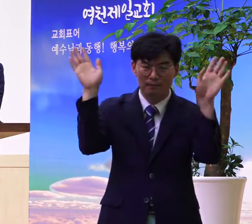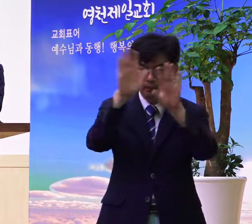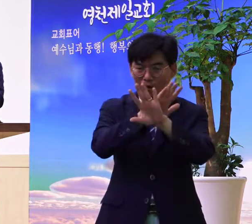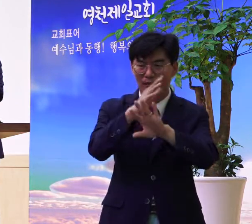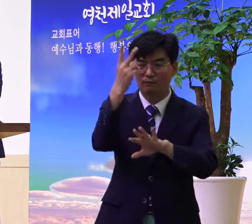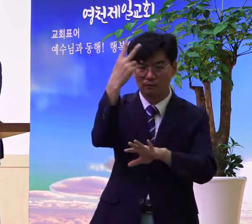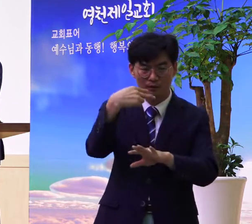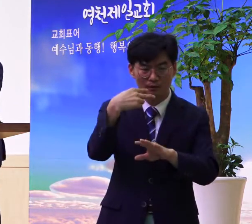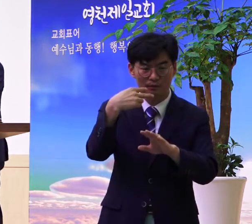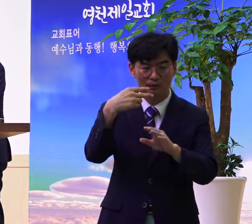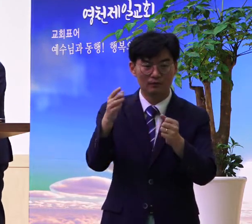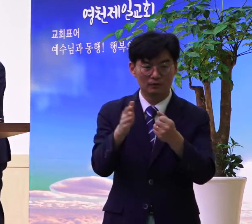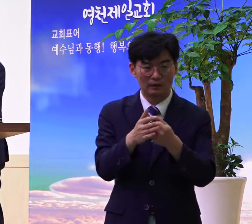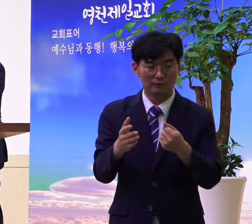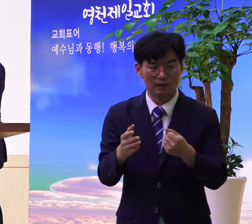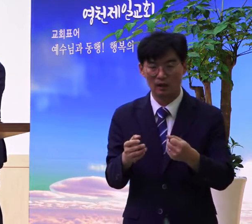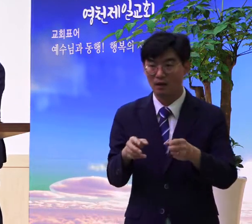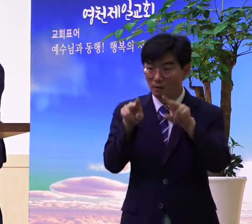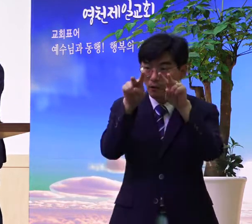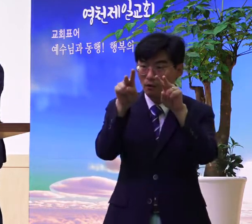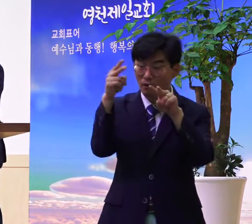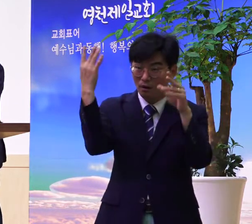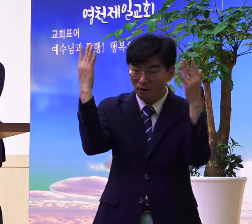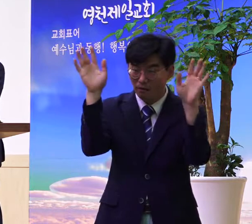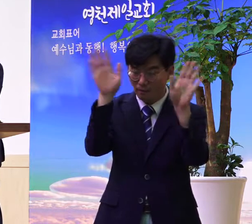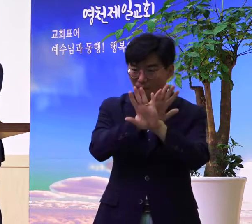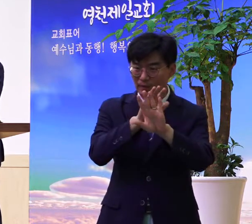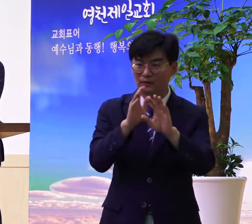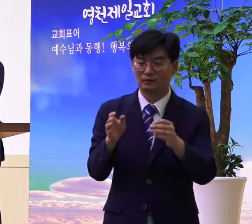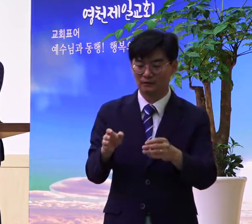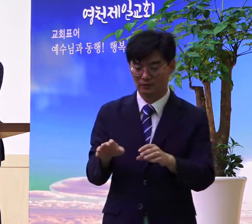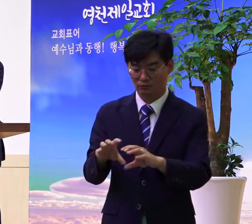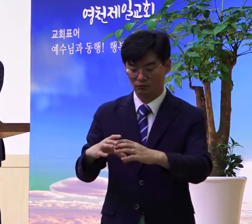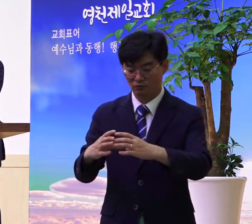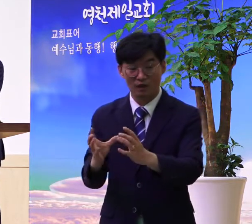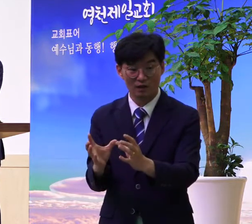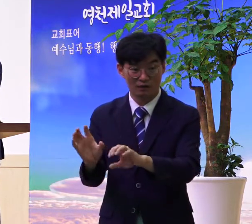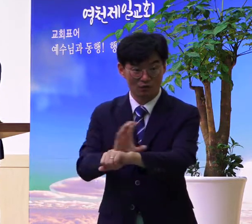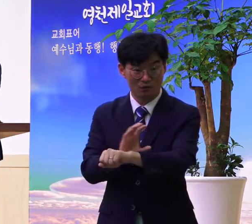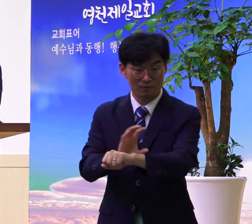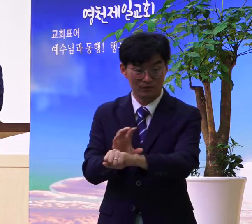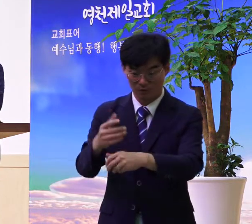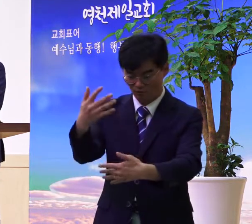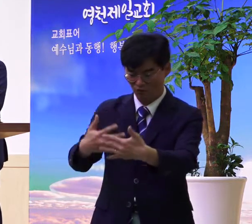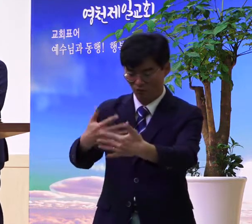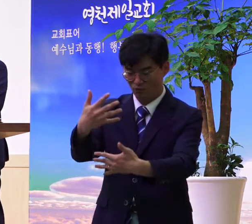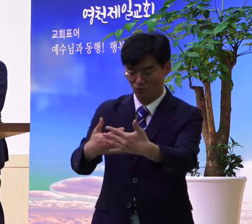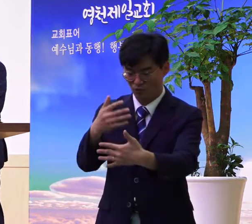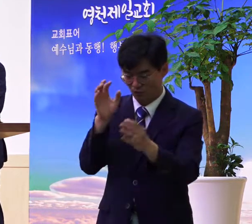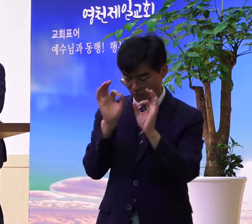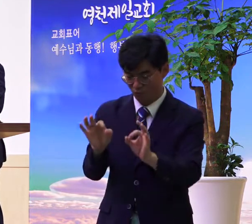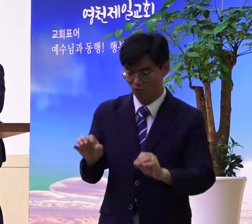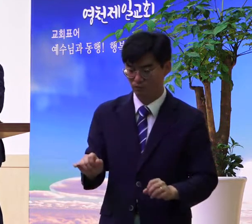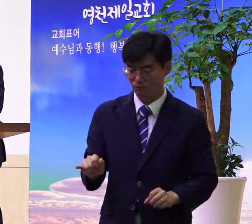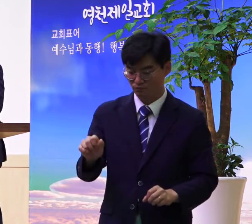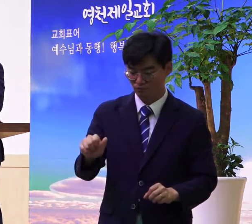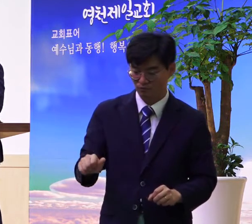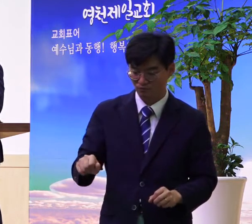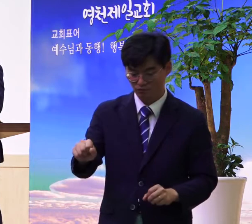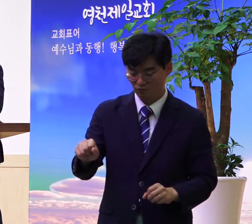비행기가 결국에는 추락하게 된다고 합니다. 그래서 조종사에게는 이 계기판이 생명과 같습니다.